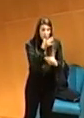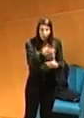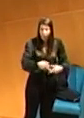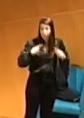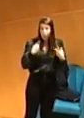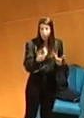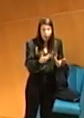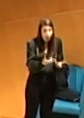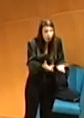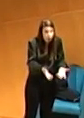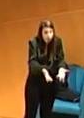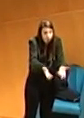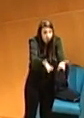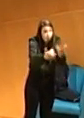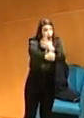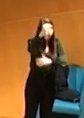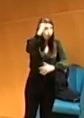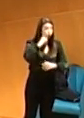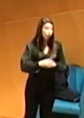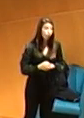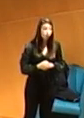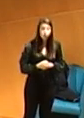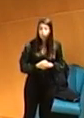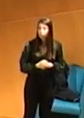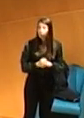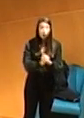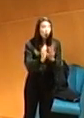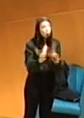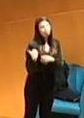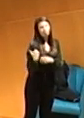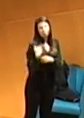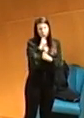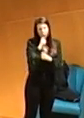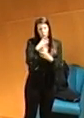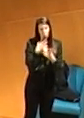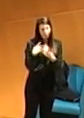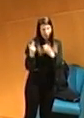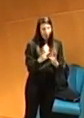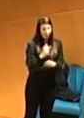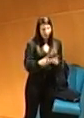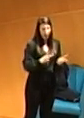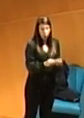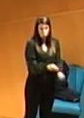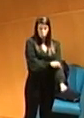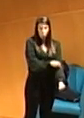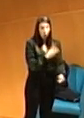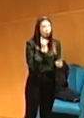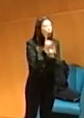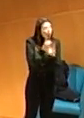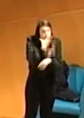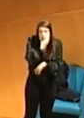elle ne s'envole pas. Vous voyez, je suis arrivée tôt en train tout à l'heure. Je suis dans un hôtel très beau près